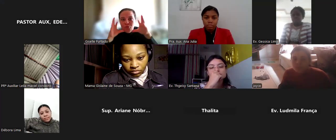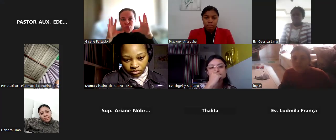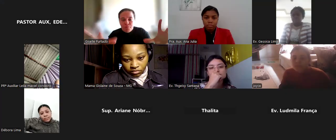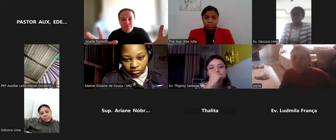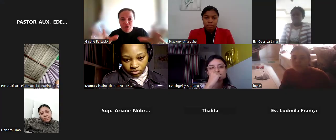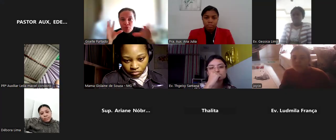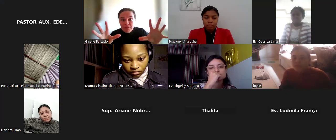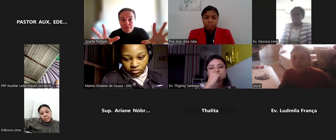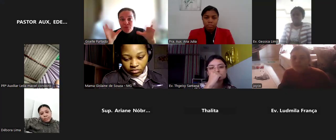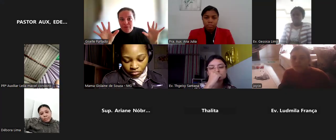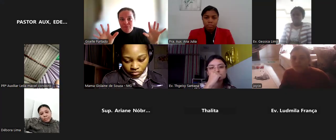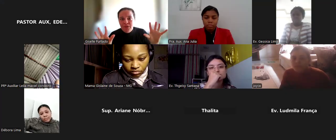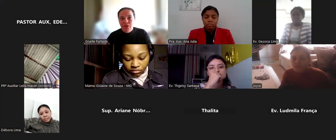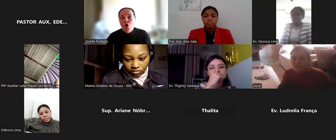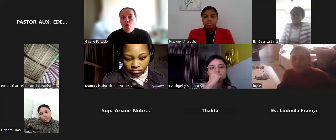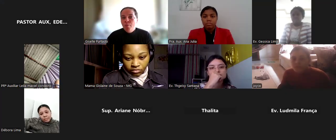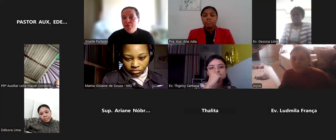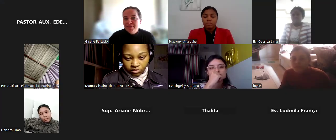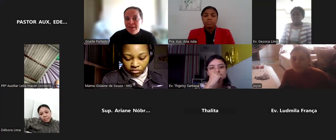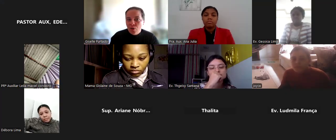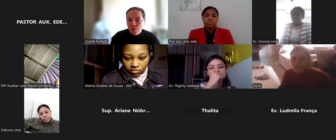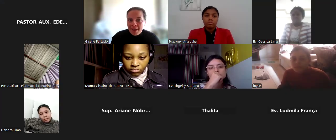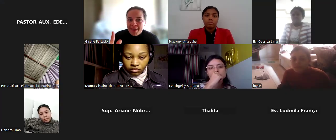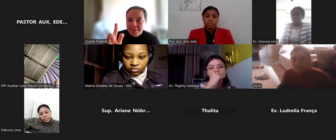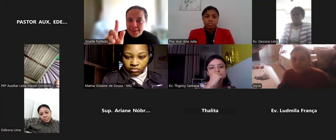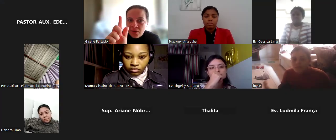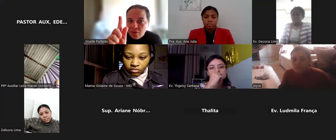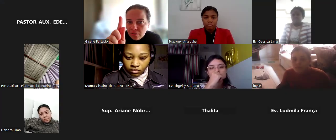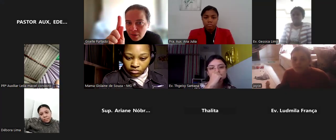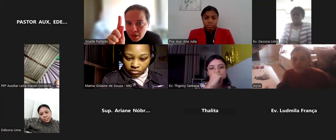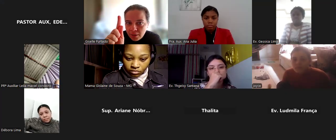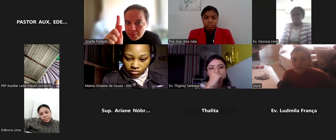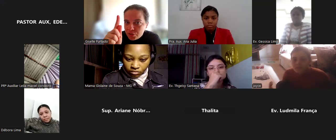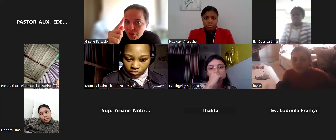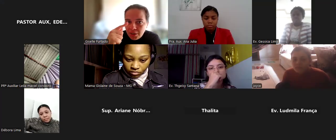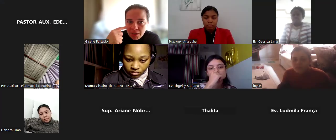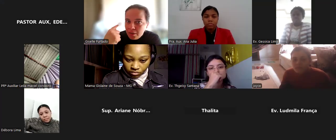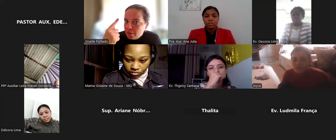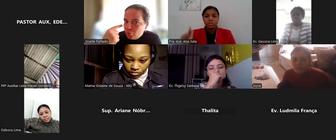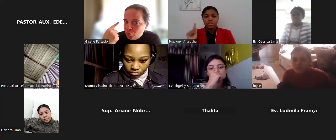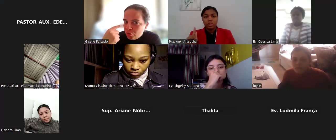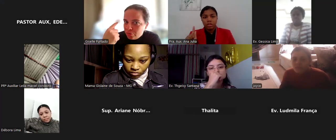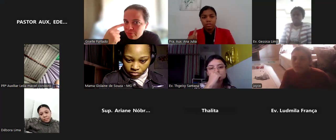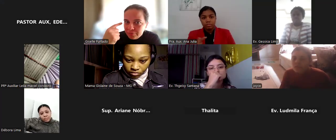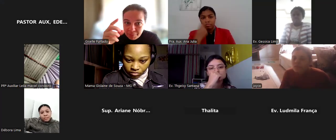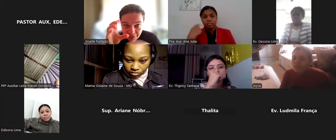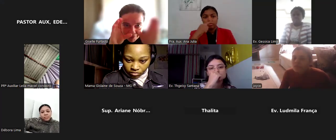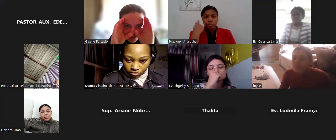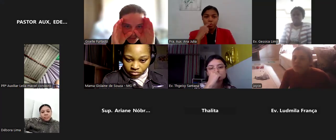surdo. Chamou atenção e ele viu aquilo. O meu sinal é esse aqui, ó. É a letra G no olho. É porque, né, vocês viram